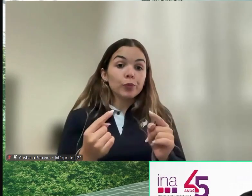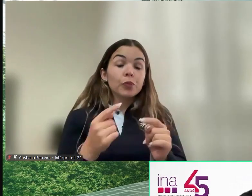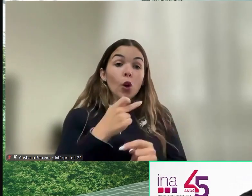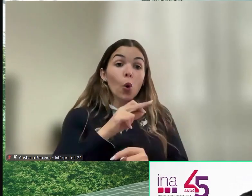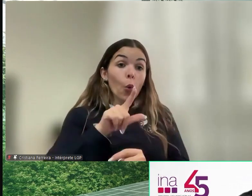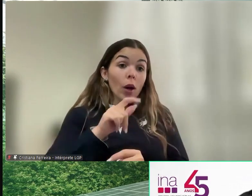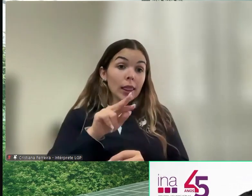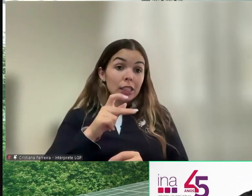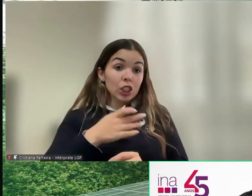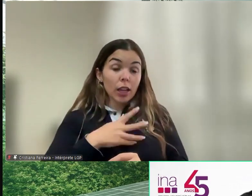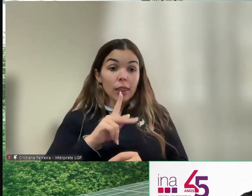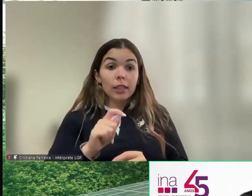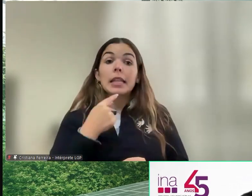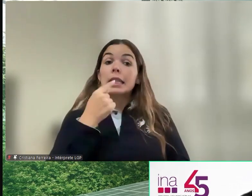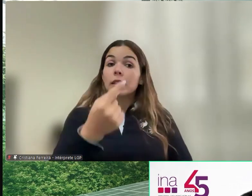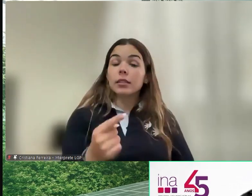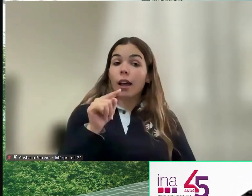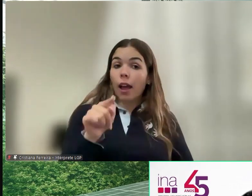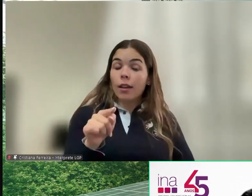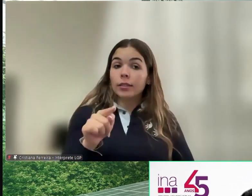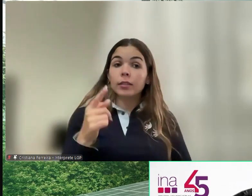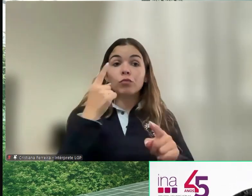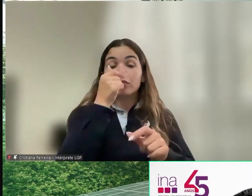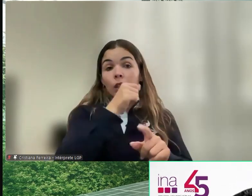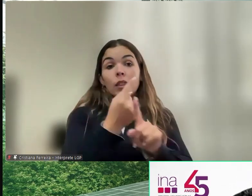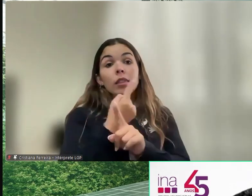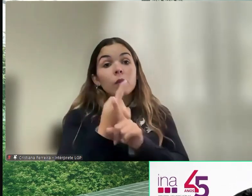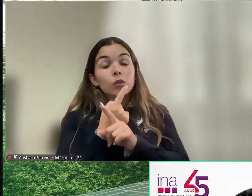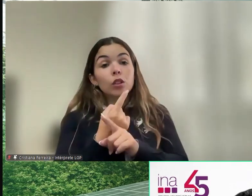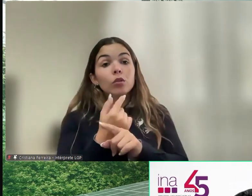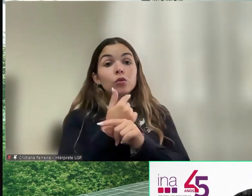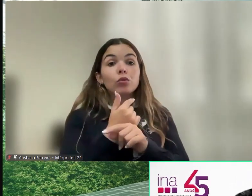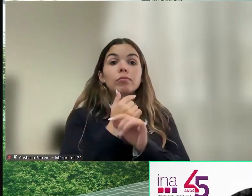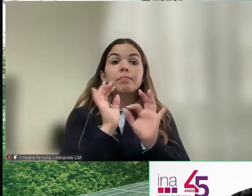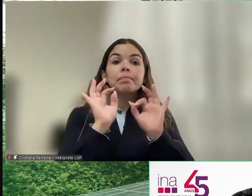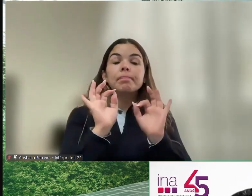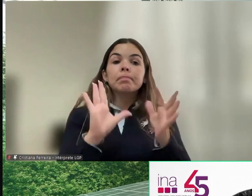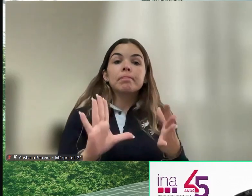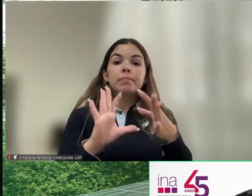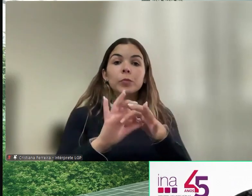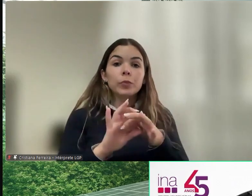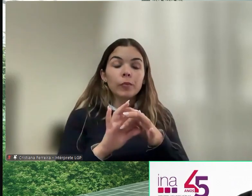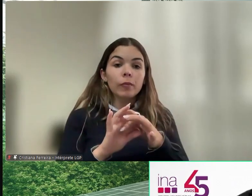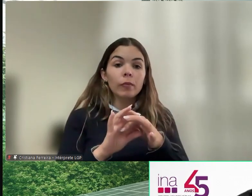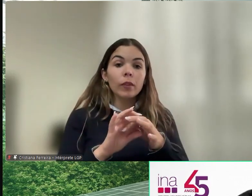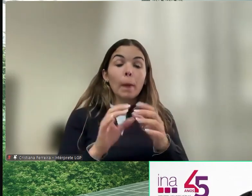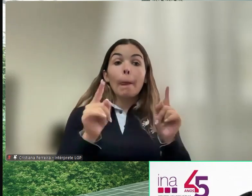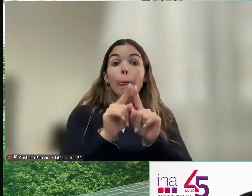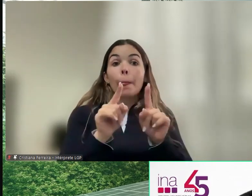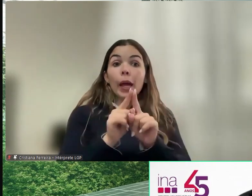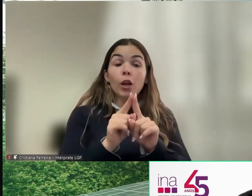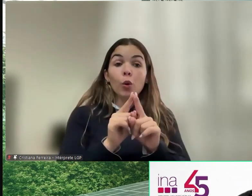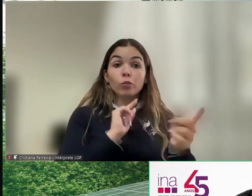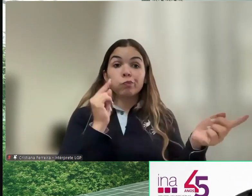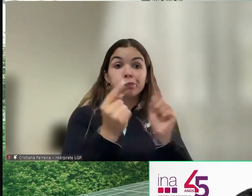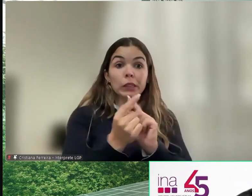a dizer, as atividades que estão que no fundo são as protagonistas do trabalho que é